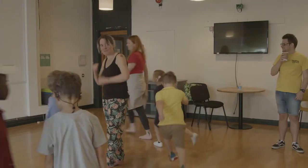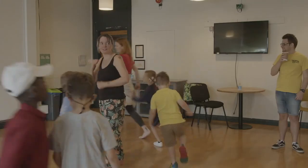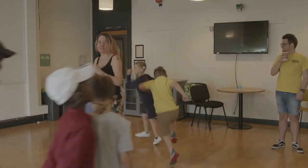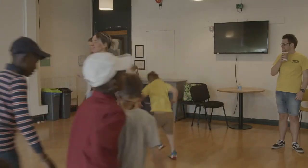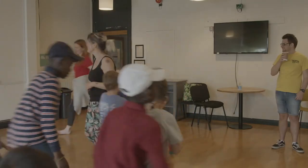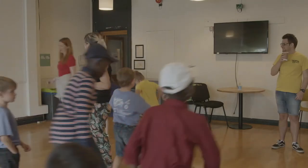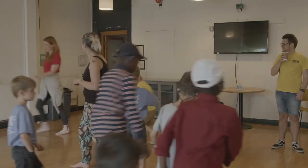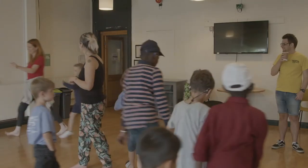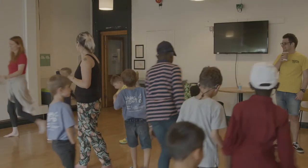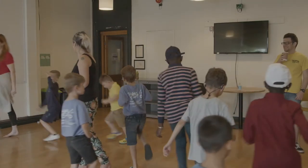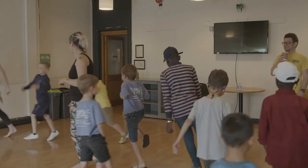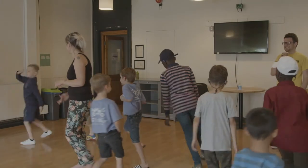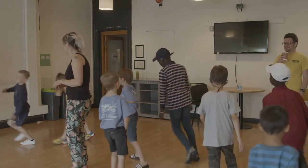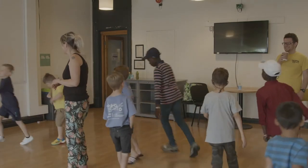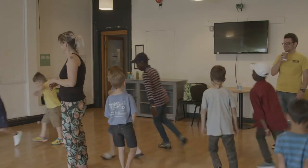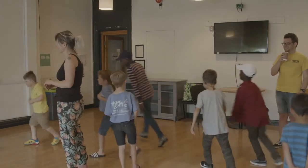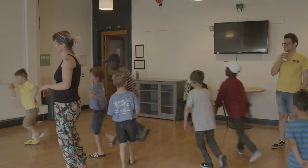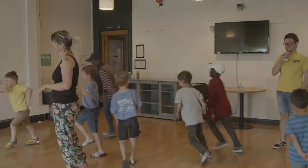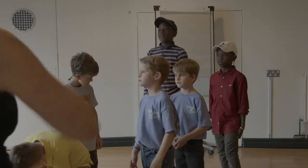i efallai